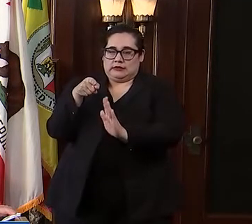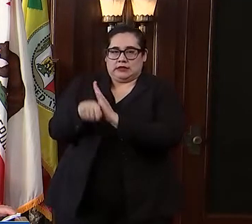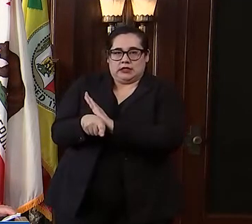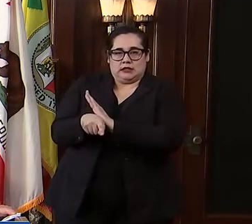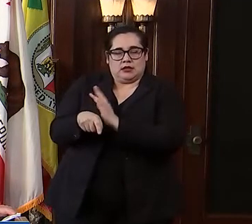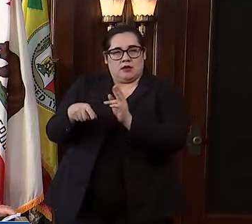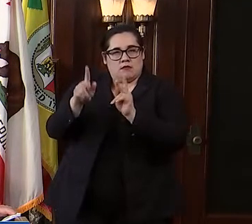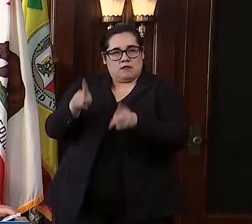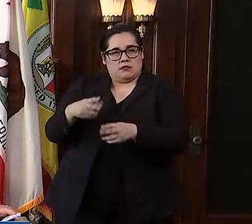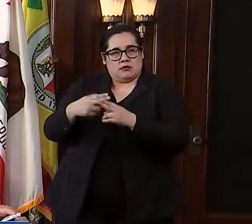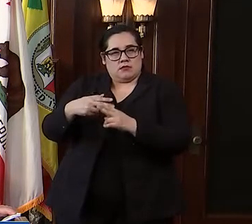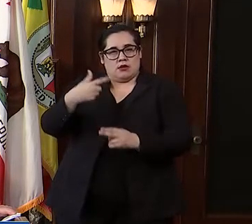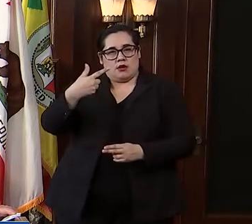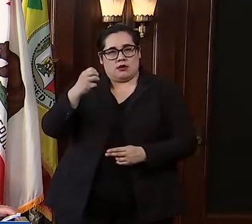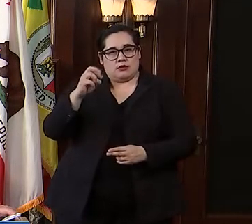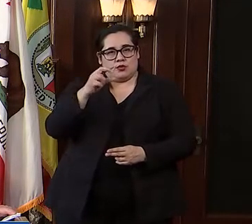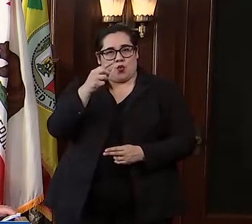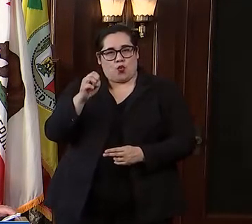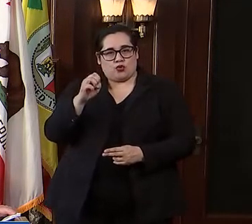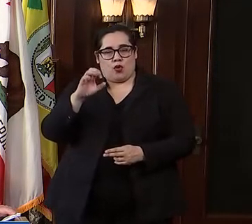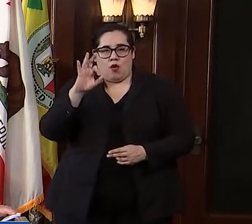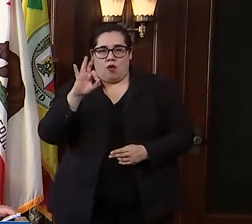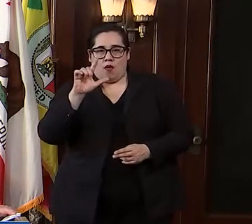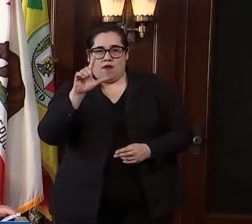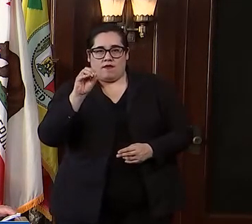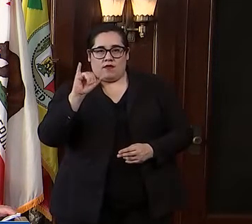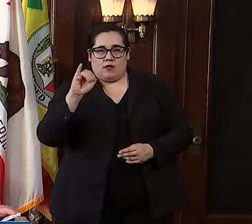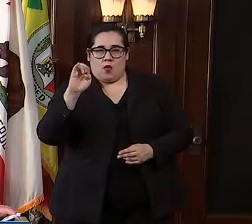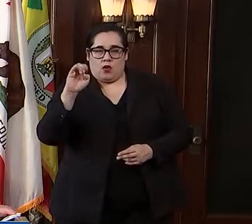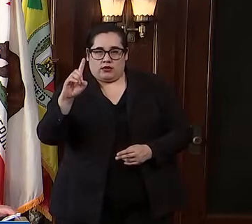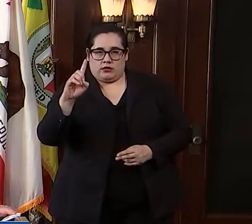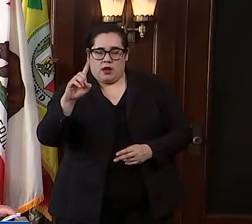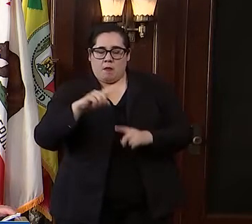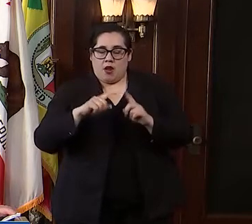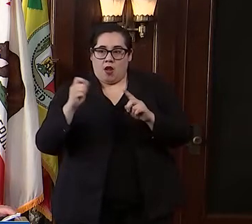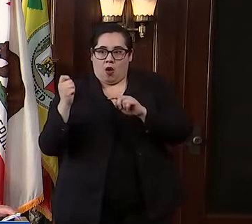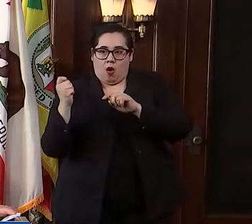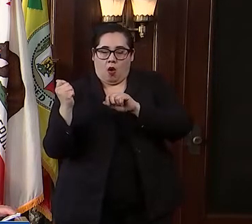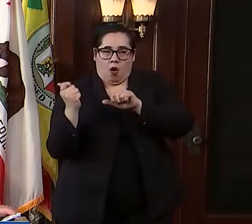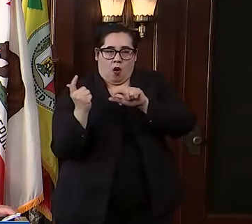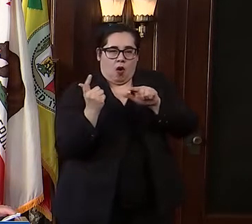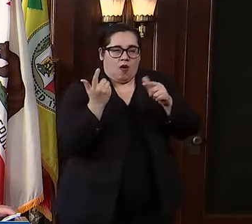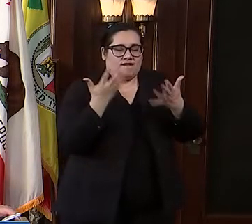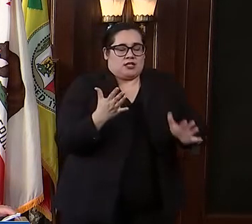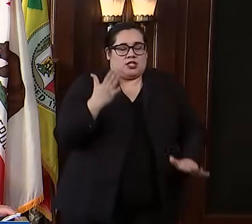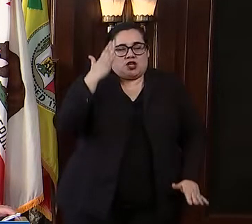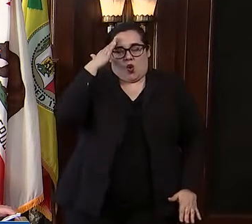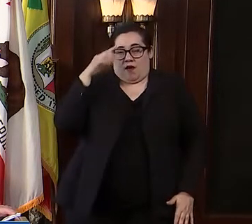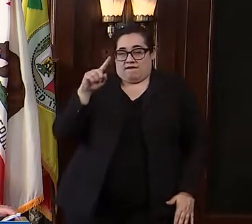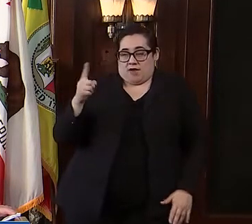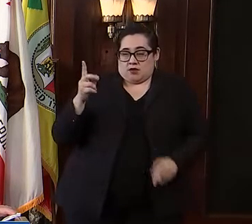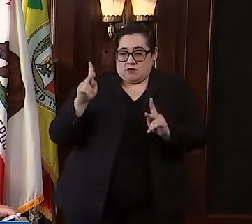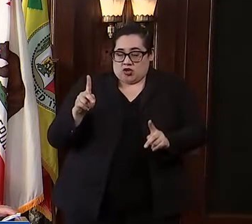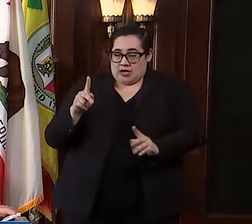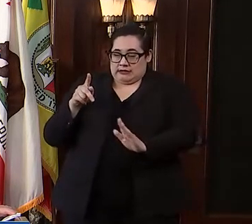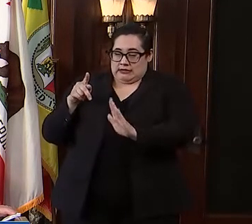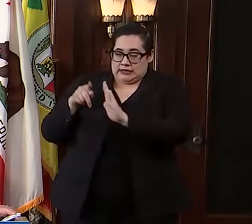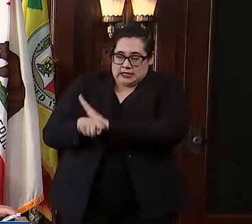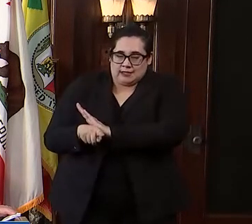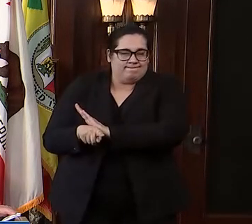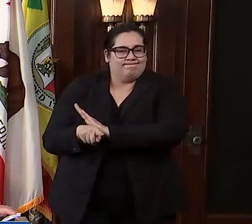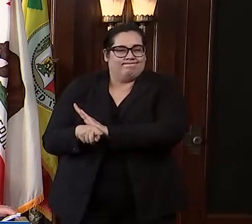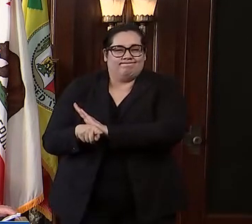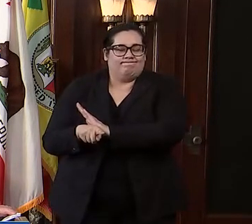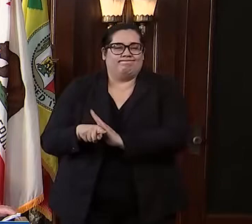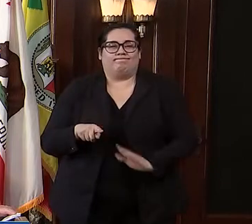Floyd, pero como todos sabemos, él no fue el primero. Su